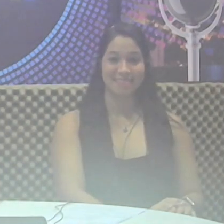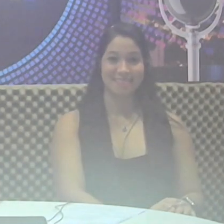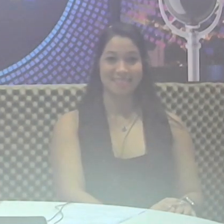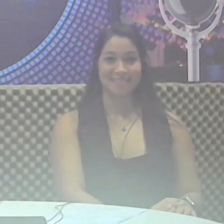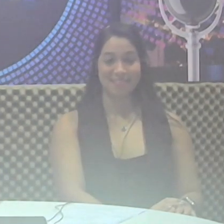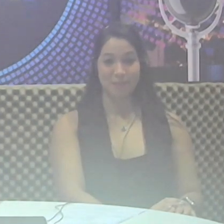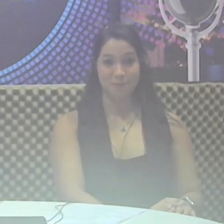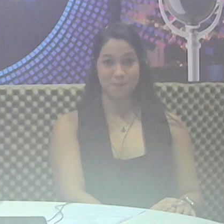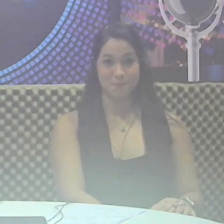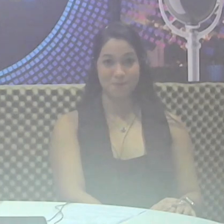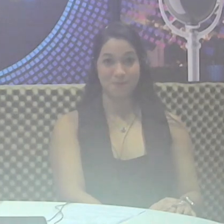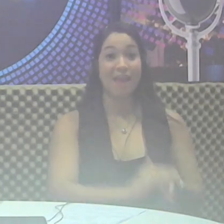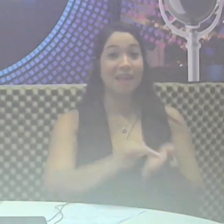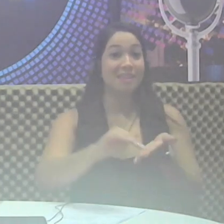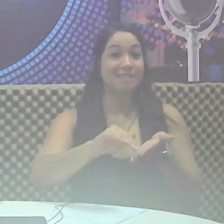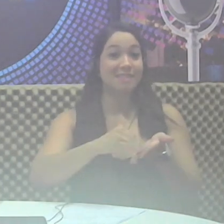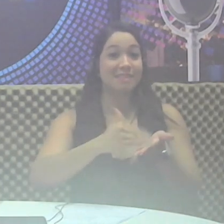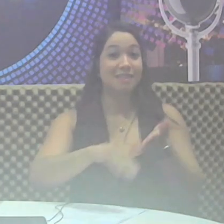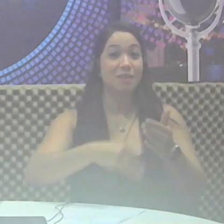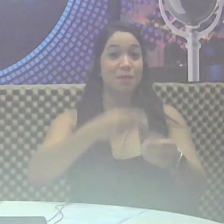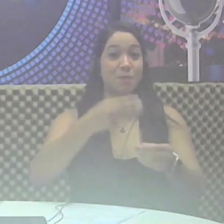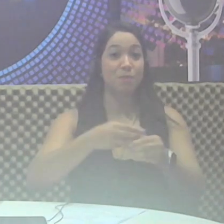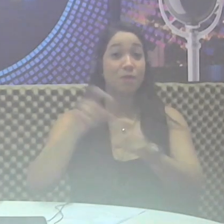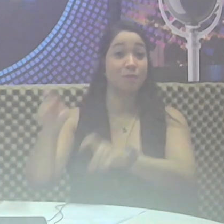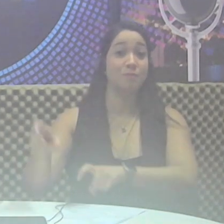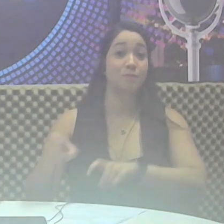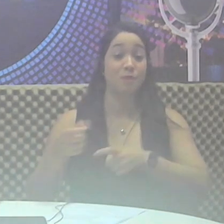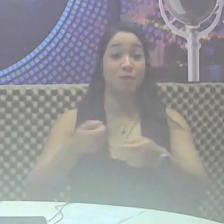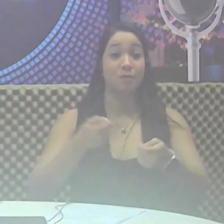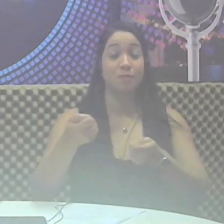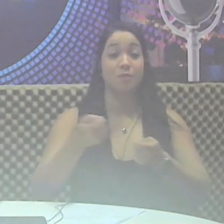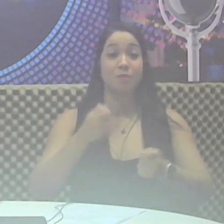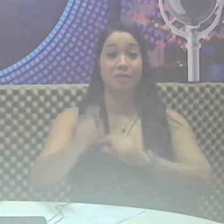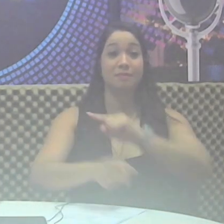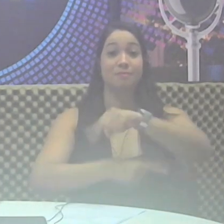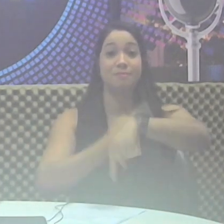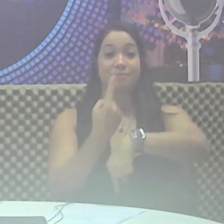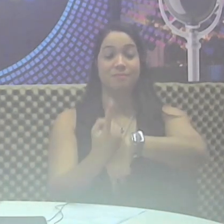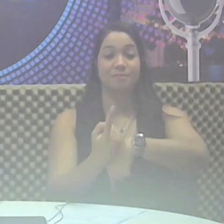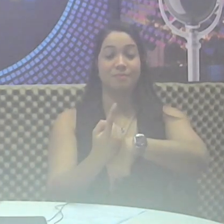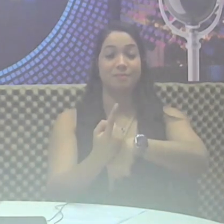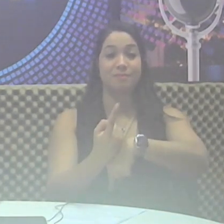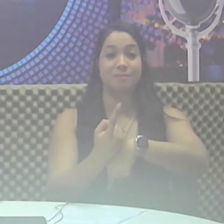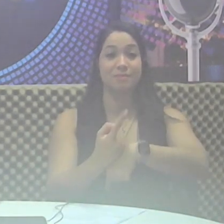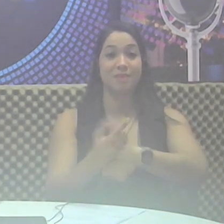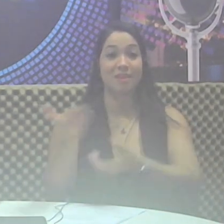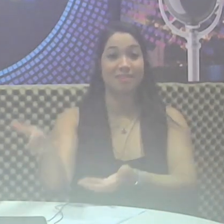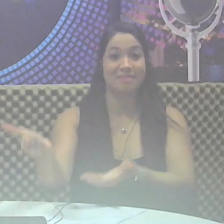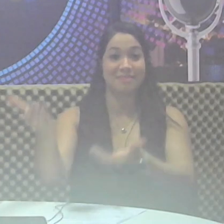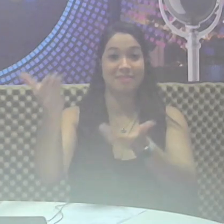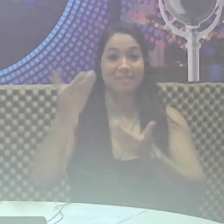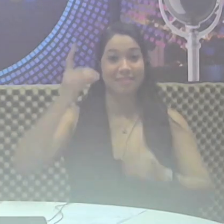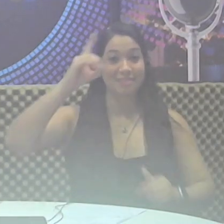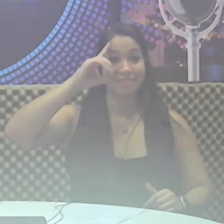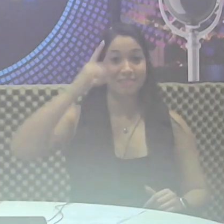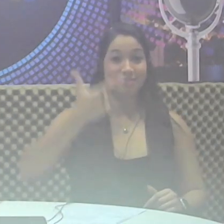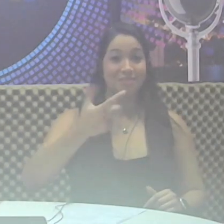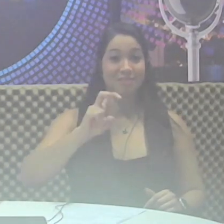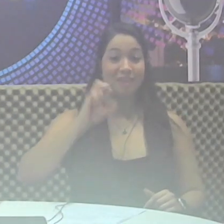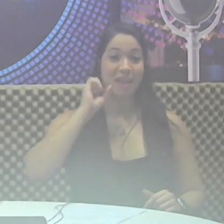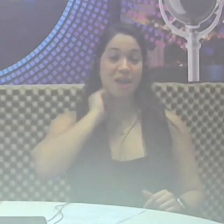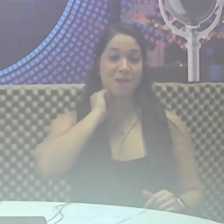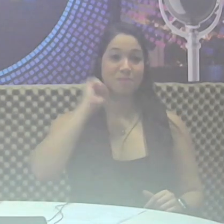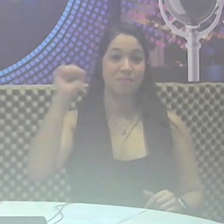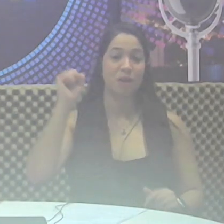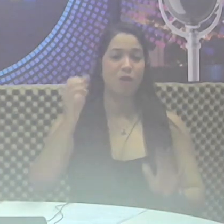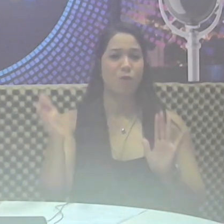notícias. A Secretaria Municipal de Agronegócio, Economia e Inovação receberá, no dia 25 de abril,